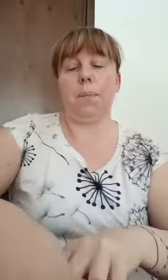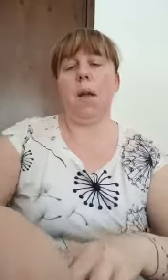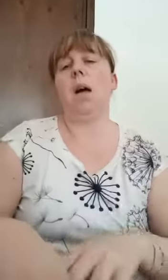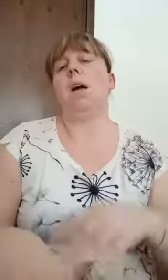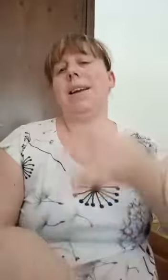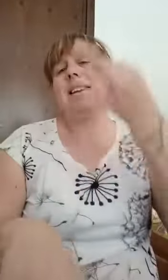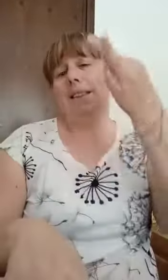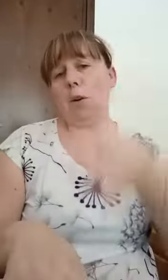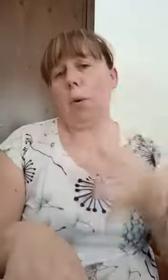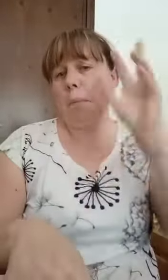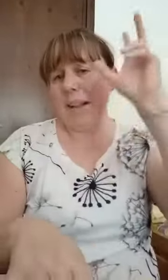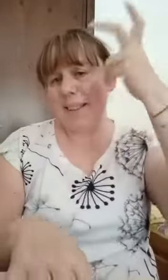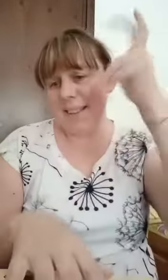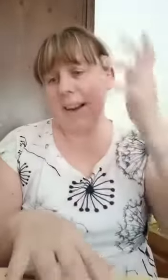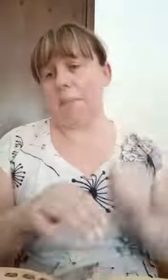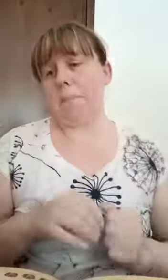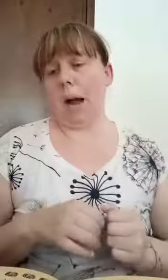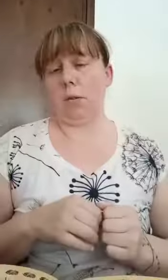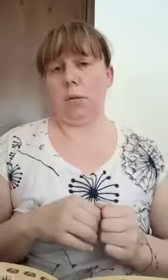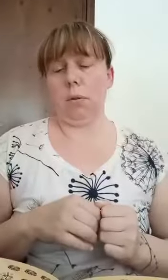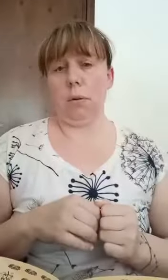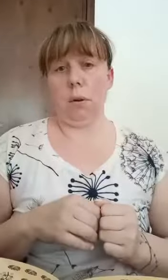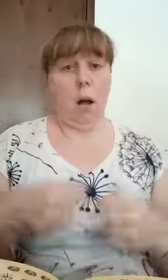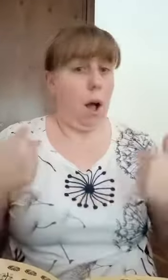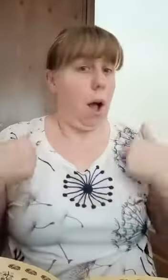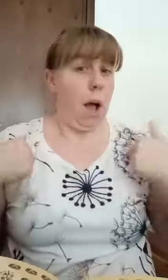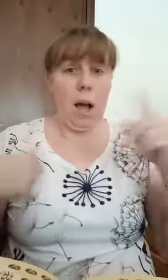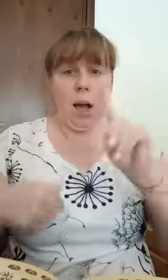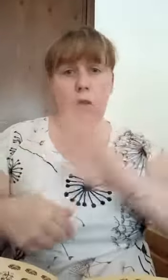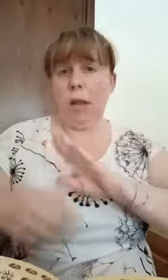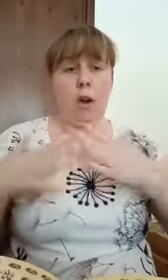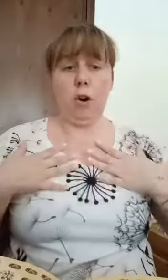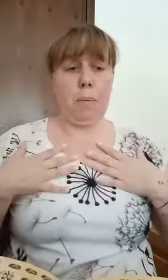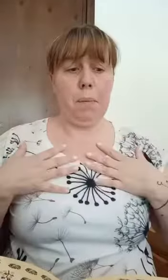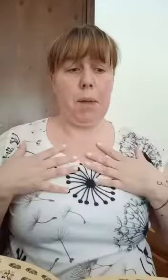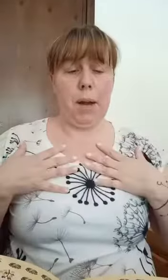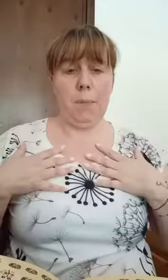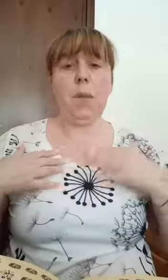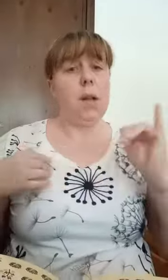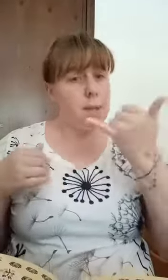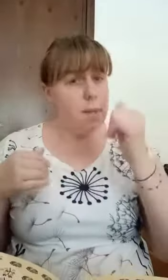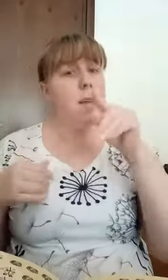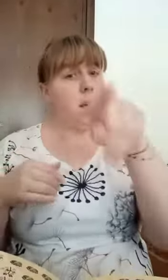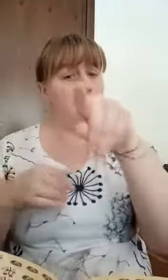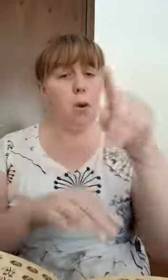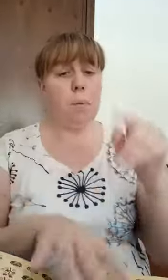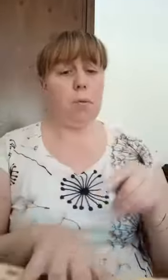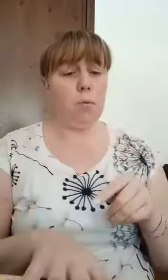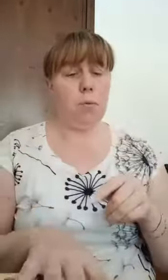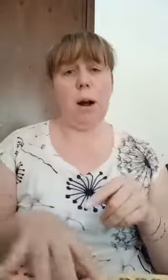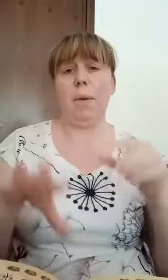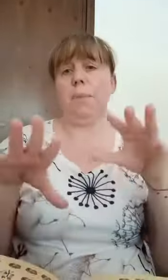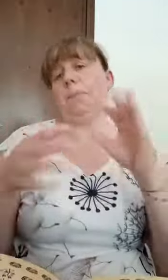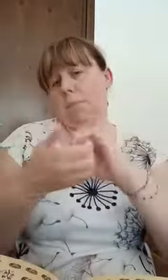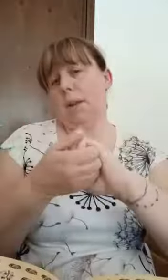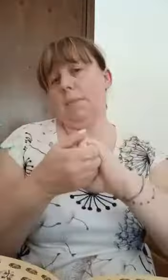sicuramente si è arrabbiato non è colpa mia si è colpa tua gli